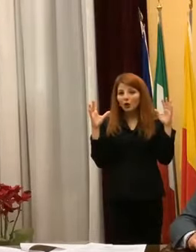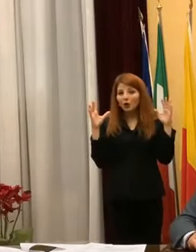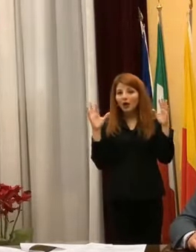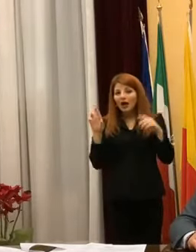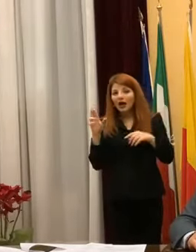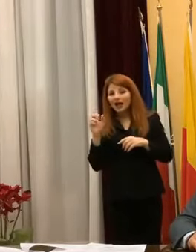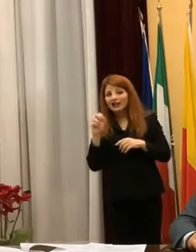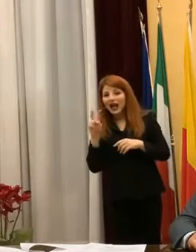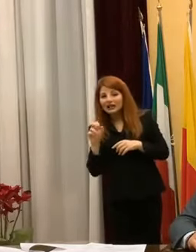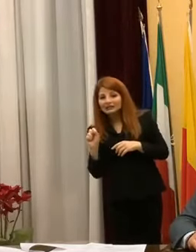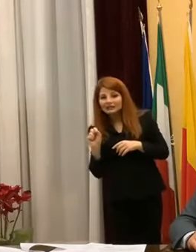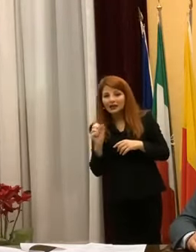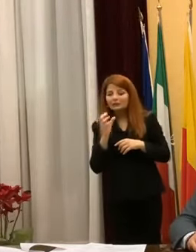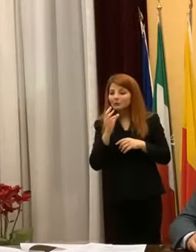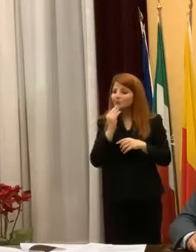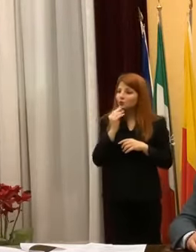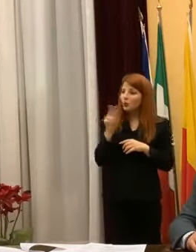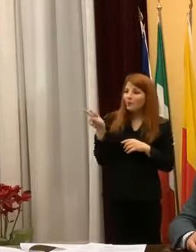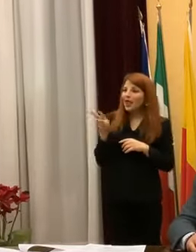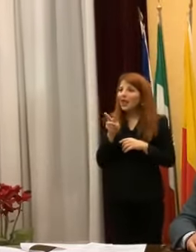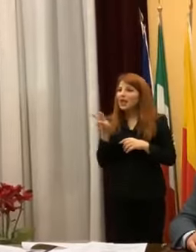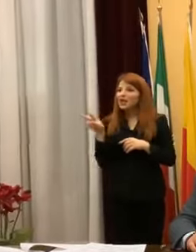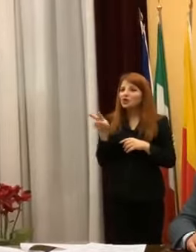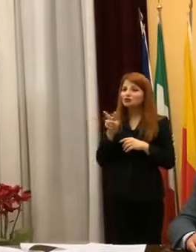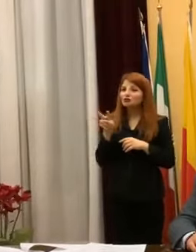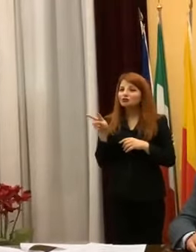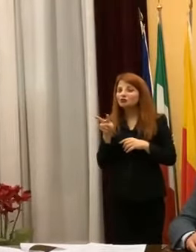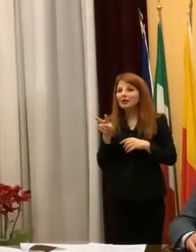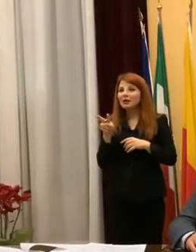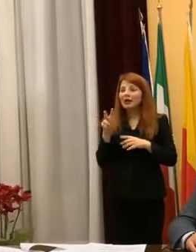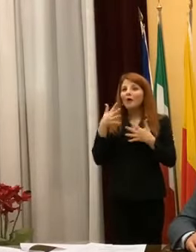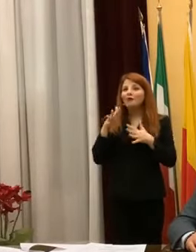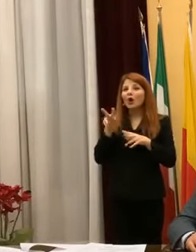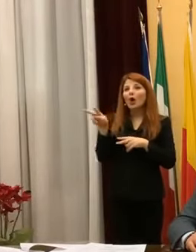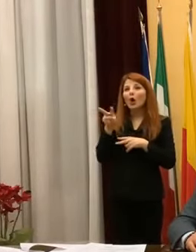chissà, nel momento in cui